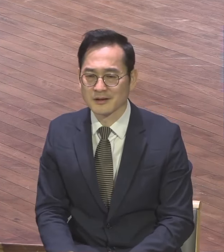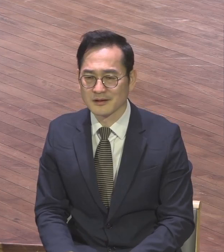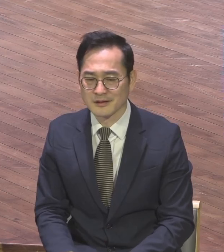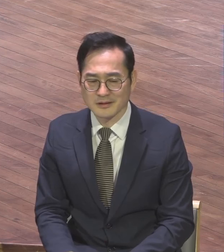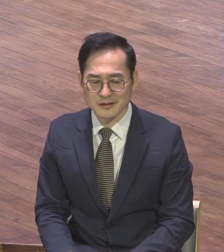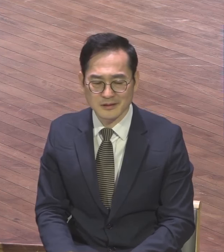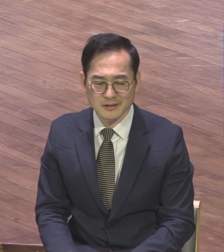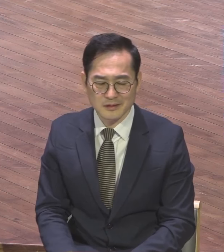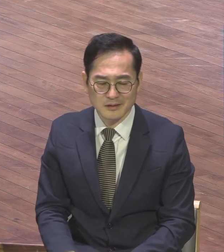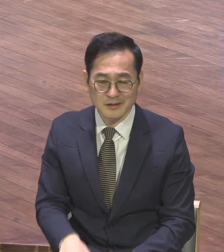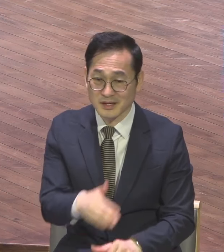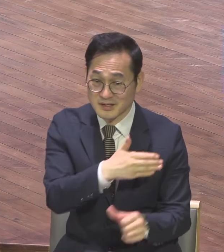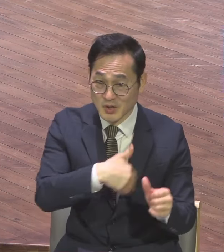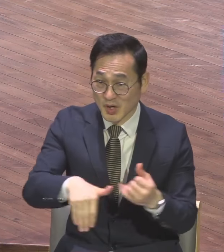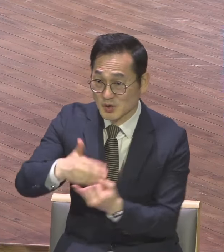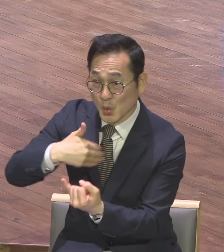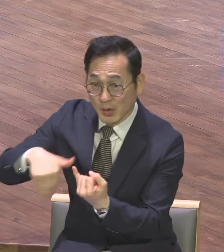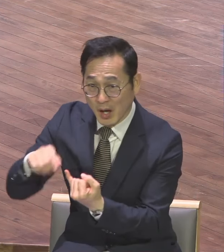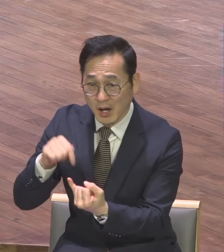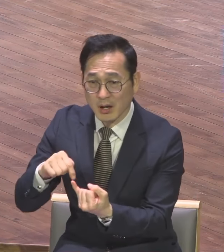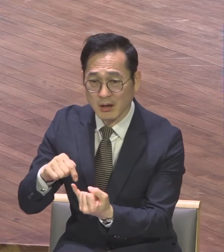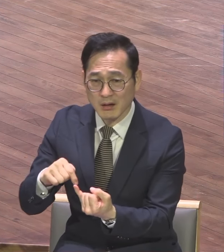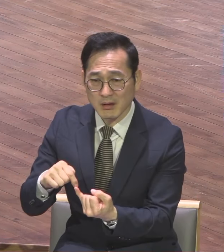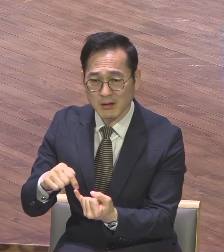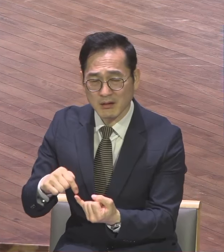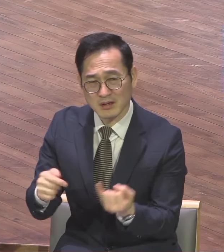이 처녀 총각들 청년의 시집장을 가야 되는데